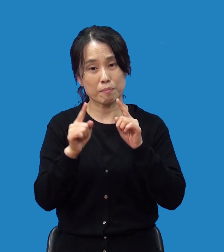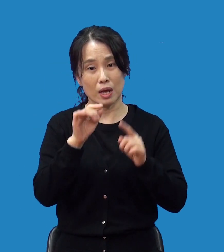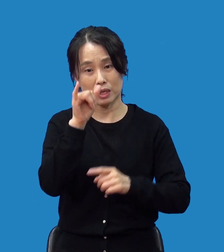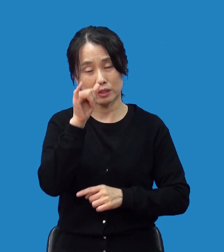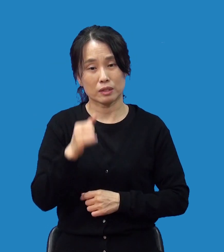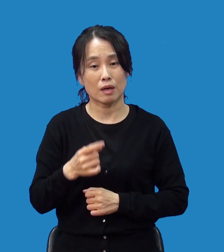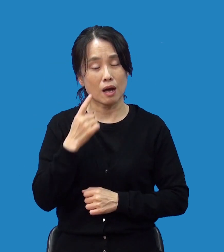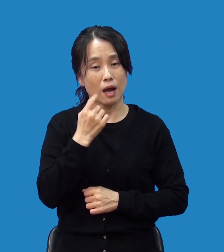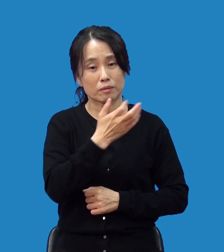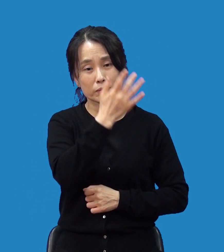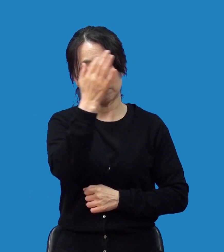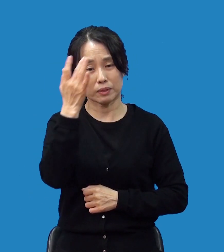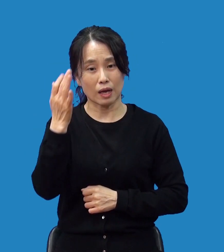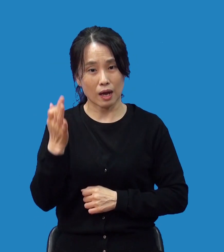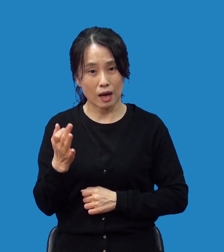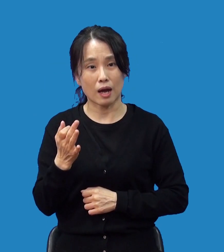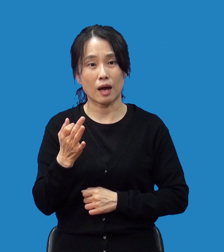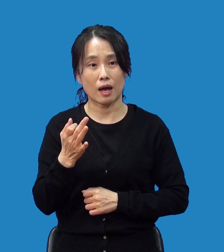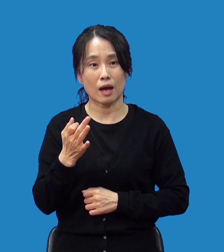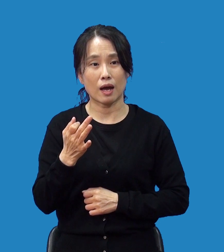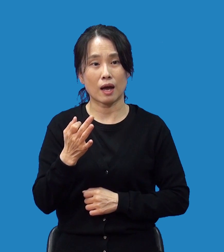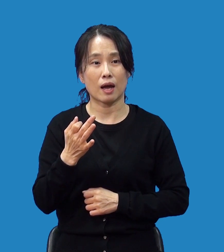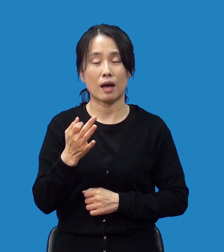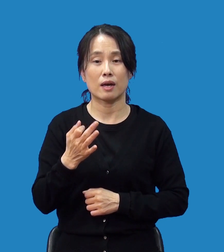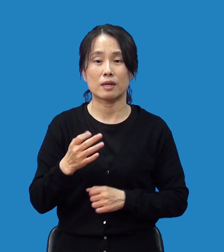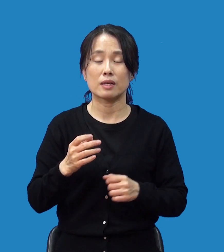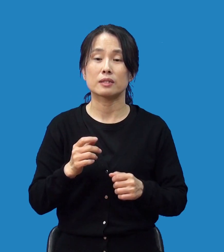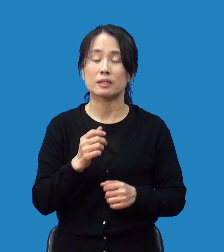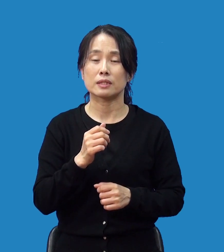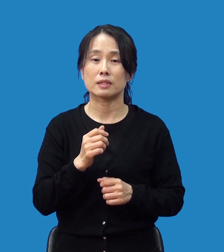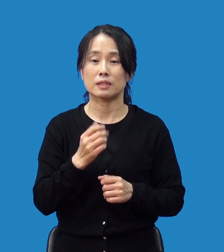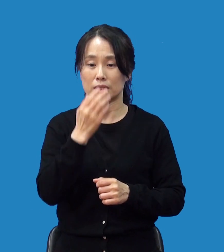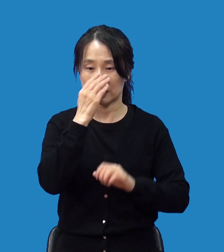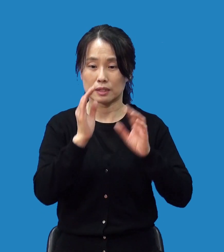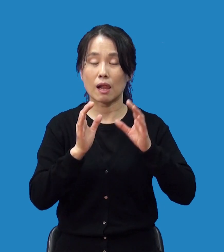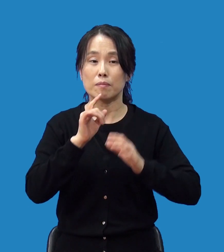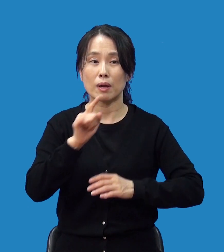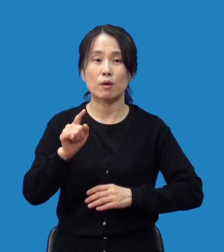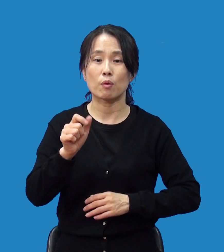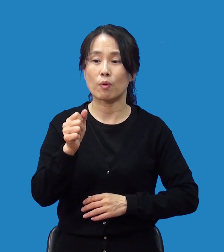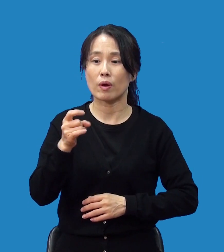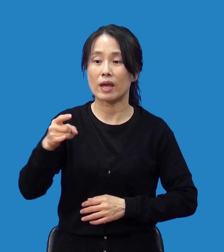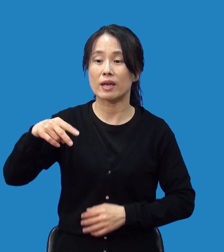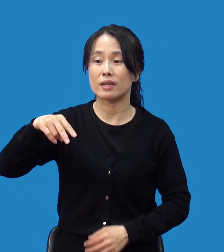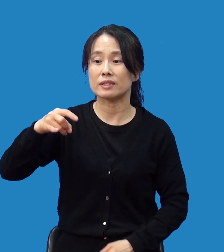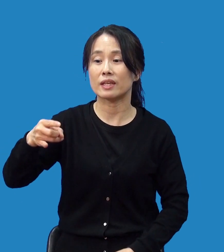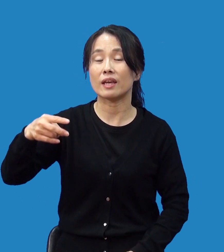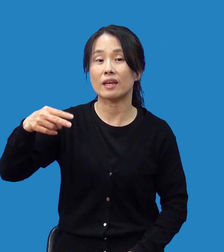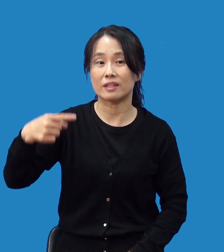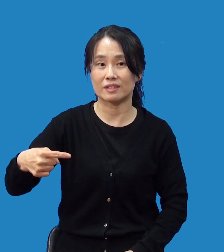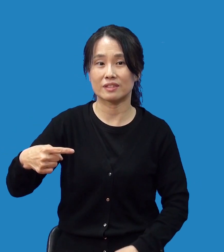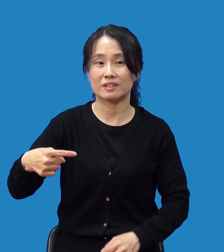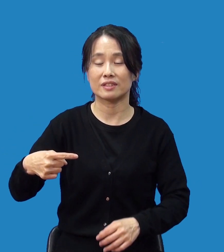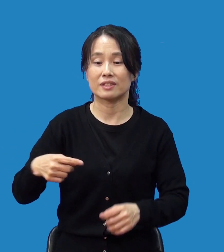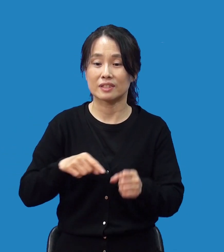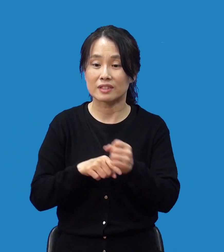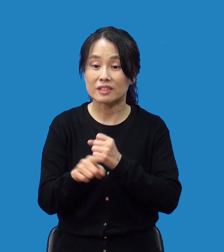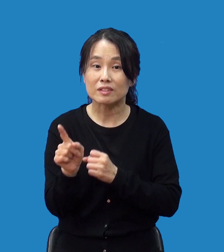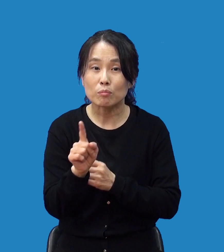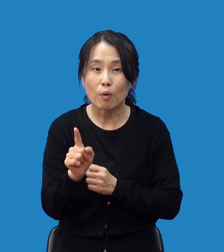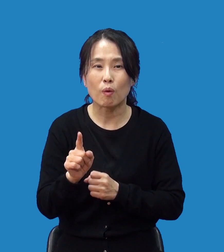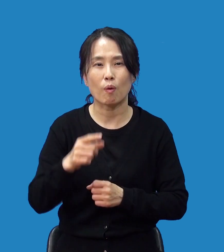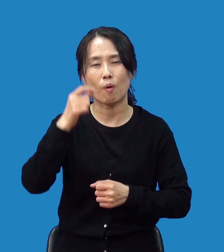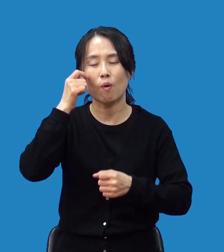히브리어로 헤세드라고 하는 말입니다. 이 헤세드는 자비, 긍휼,